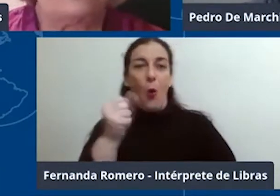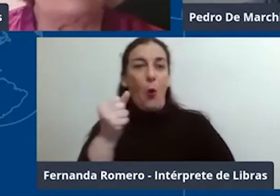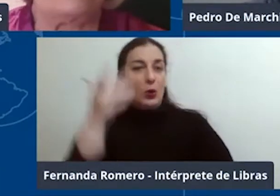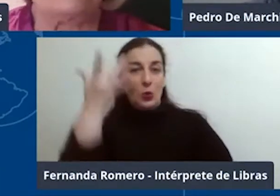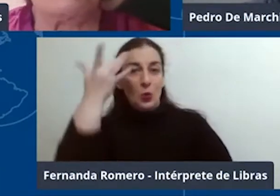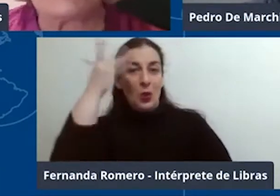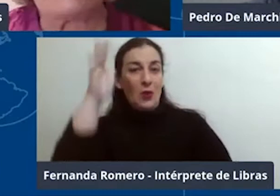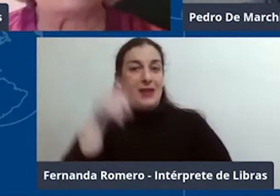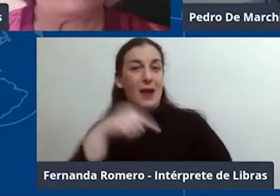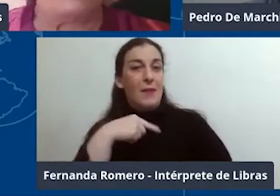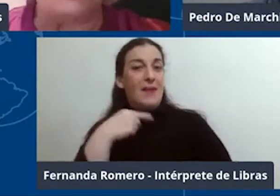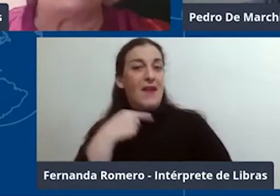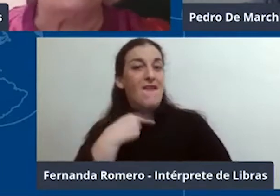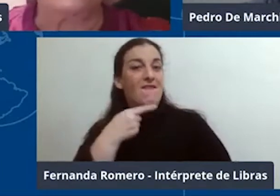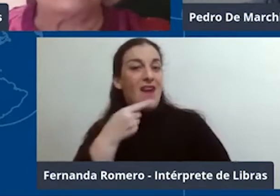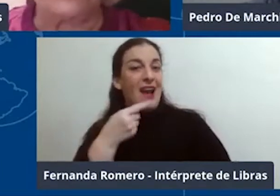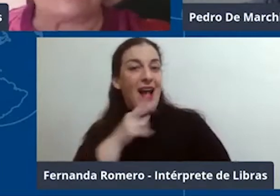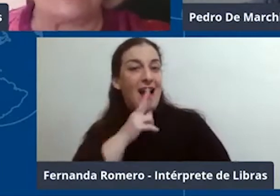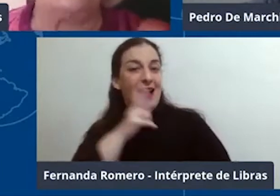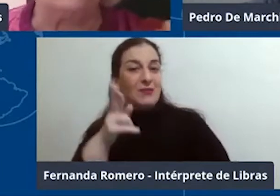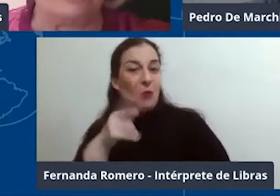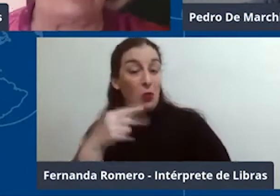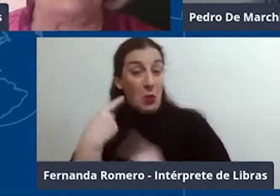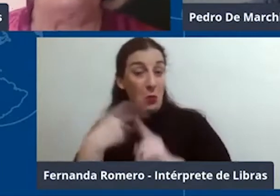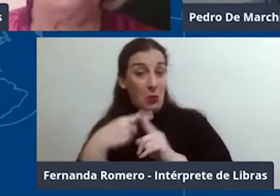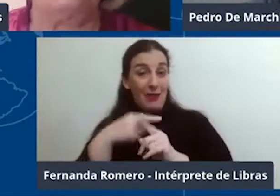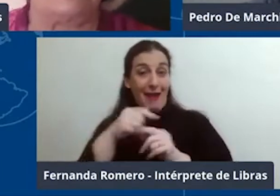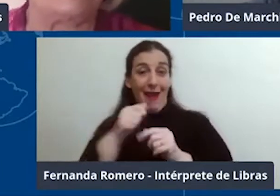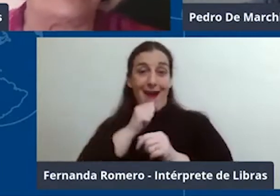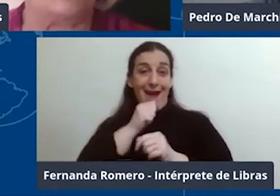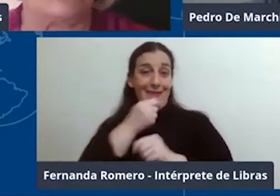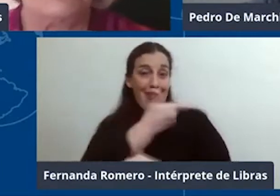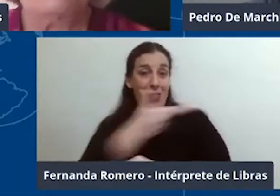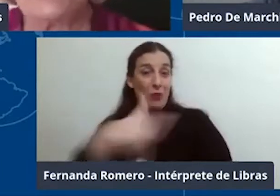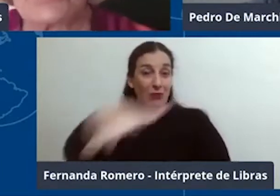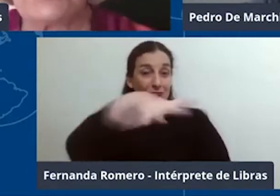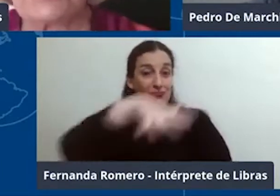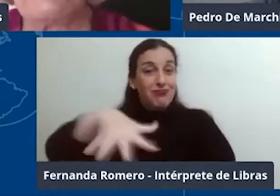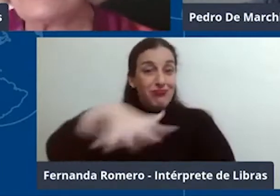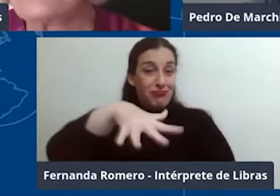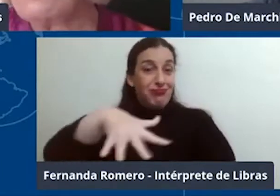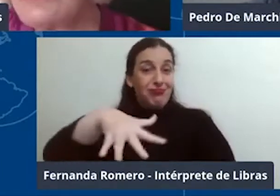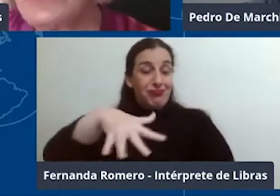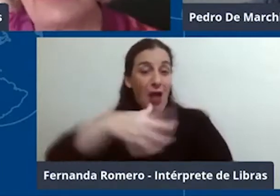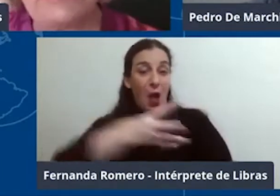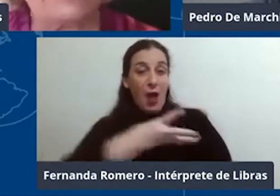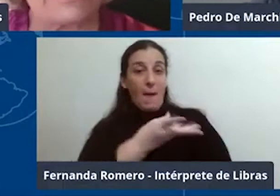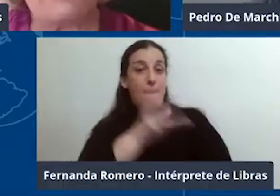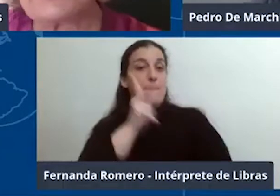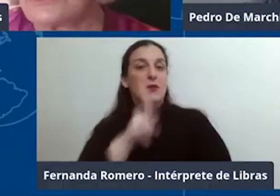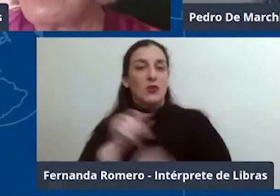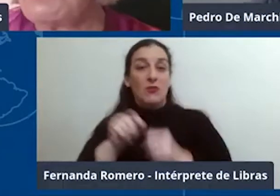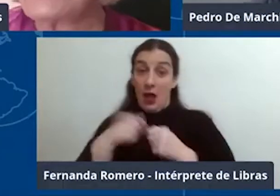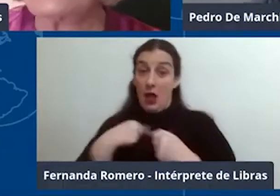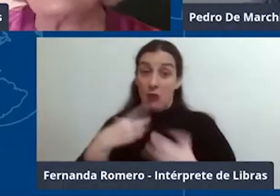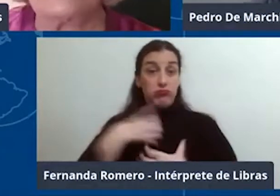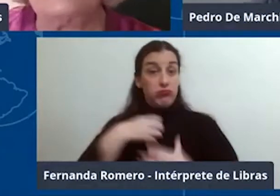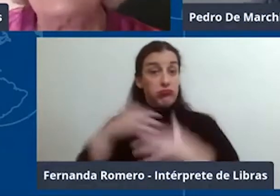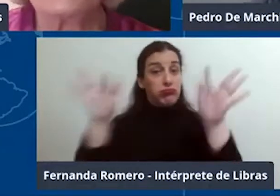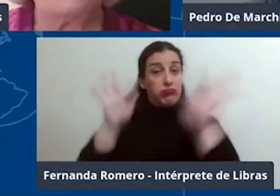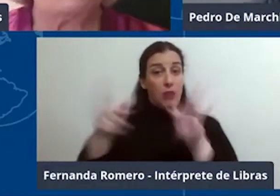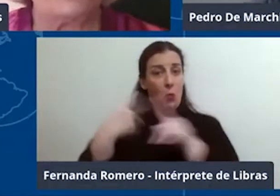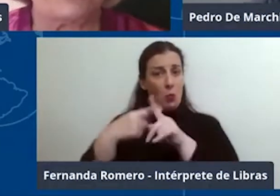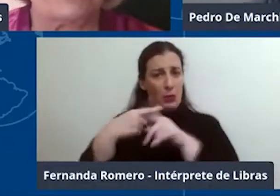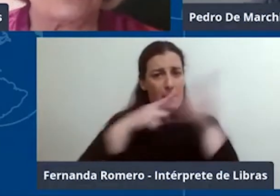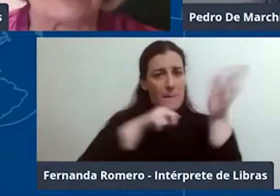dizer, até porque não há no cenário, não há uma série de pessoas que fazem. Eu fiquei muito feliz, até porque saiu uma pesquisa